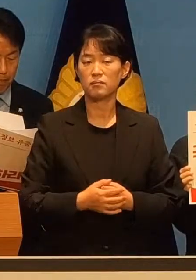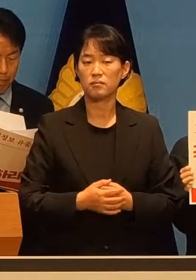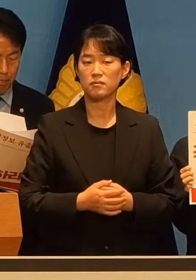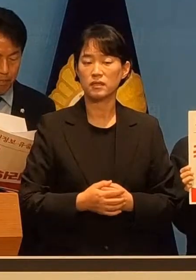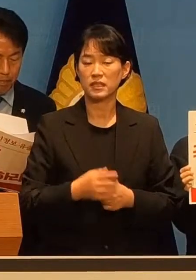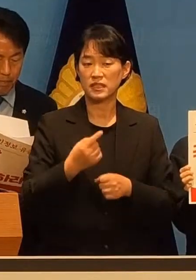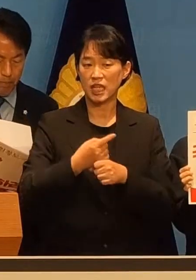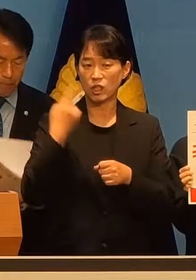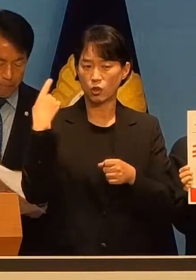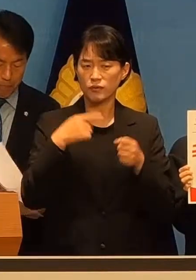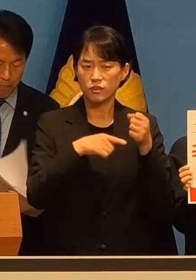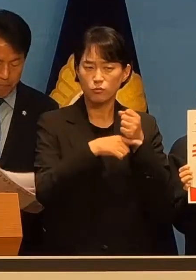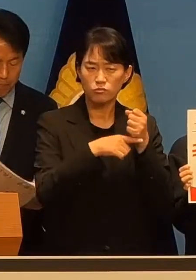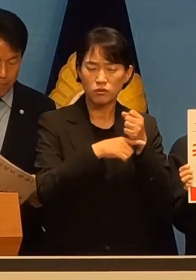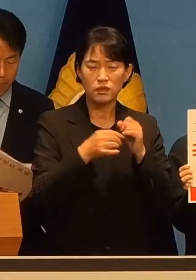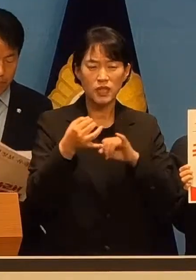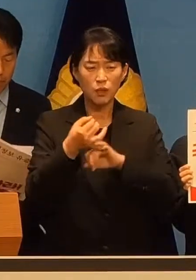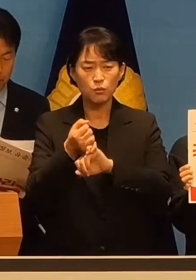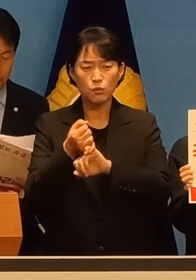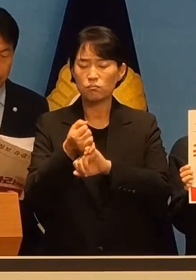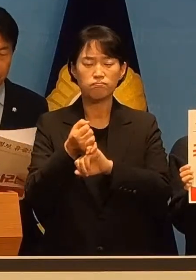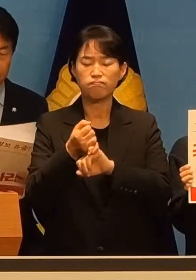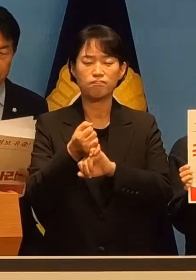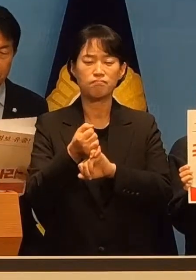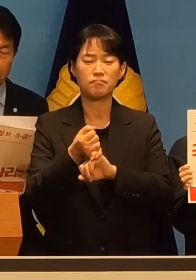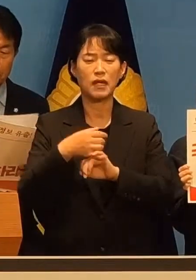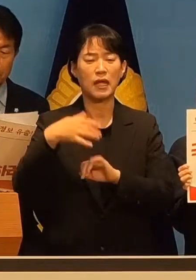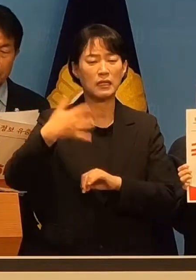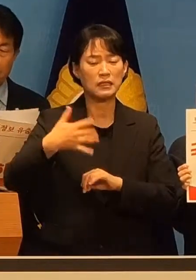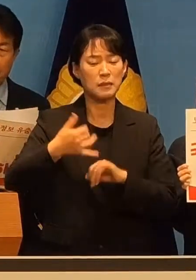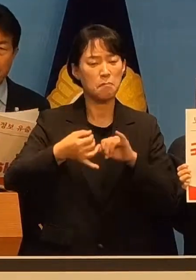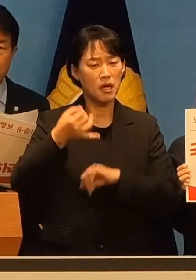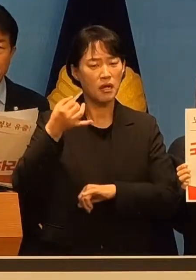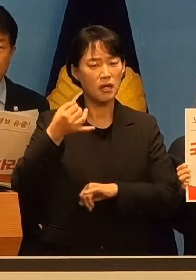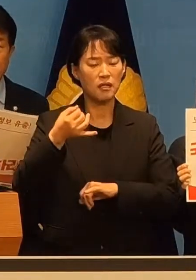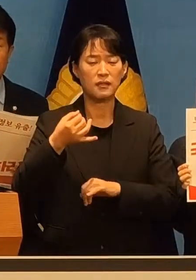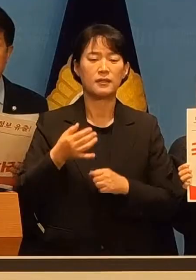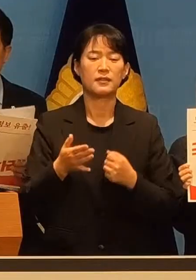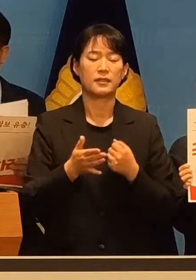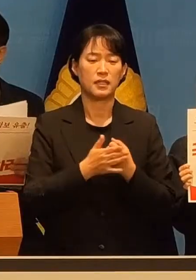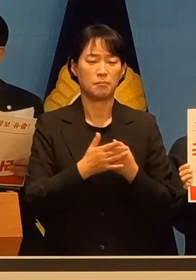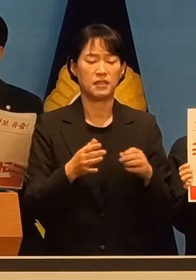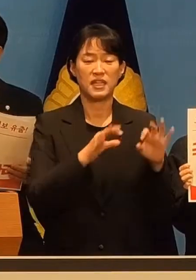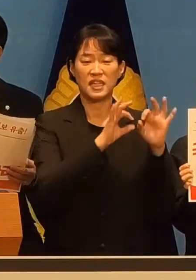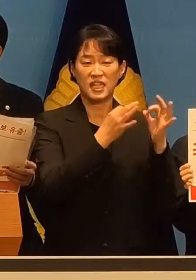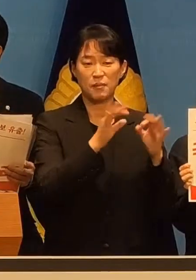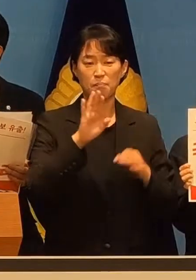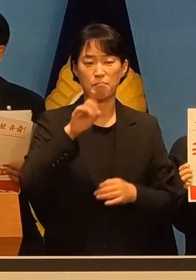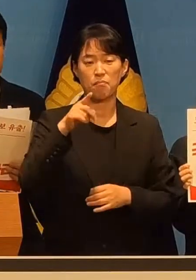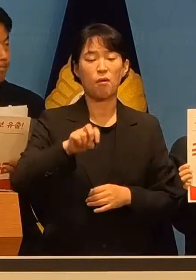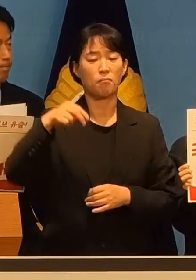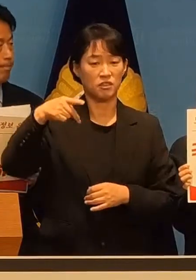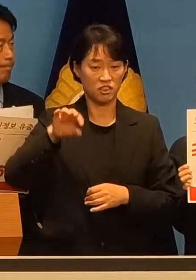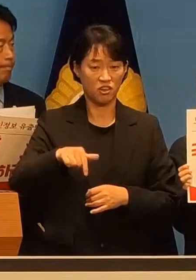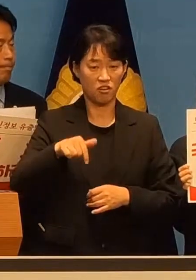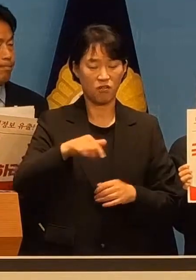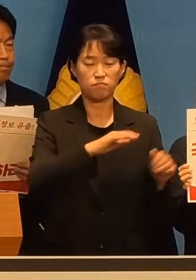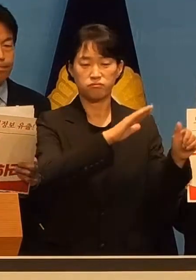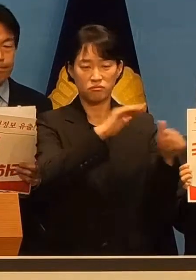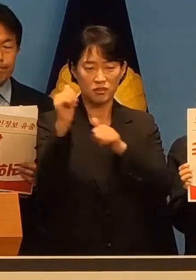작년 청문회 약속 이런 것들이 전혀 지켜지지 않는 상황에서 김범석 총수를 소환을